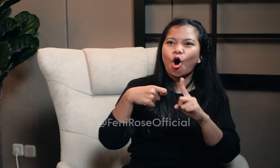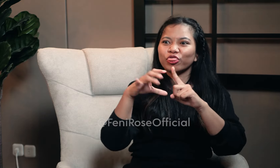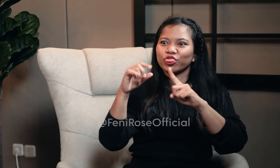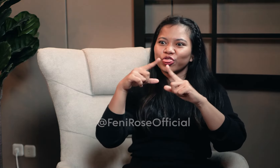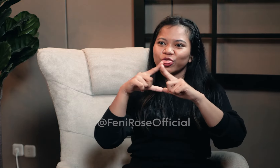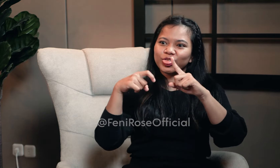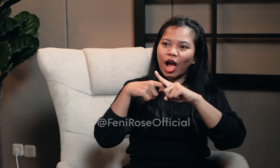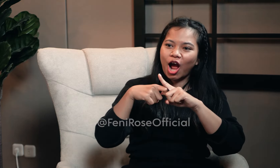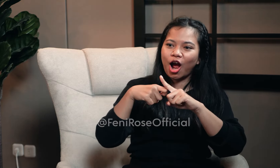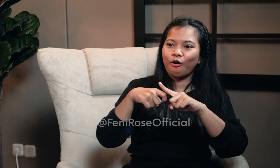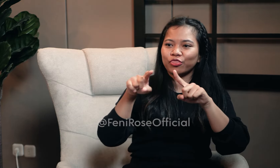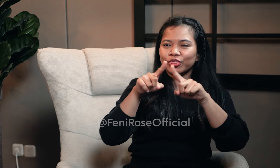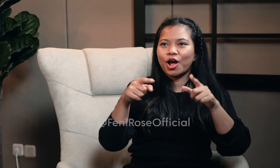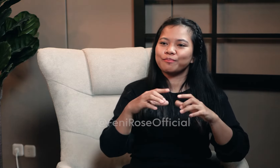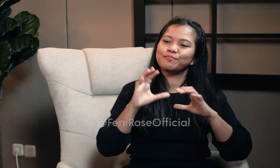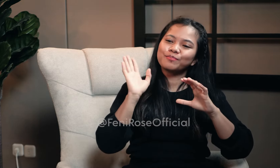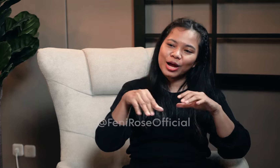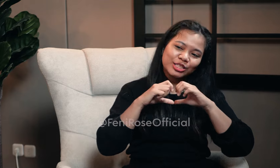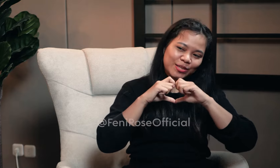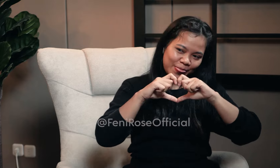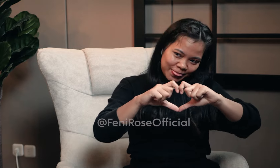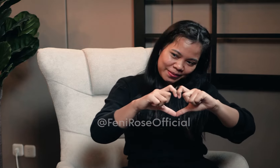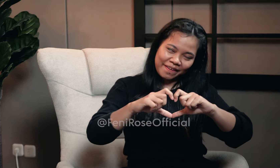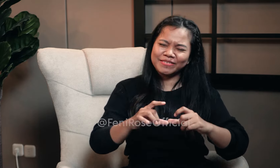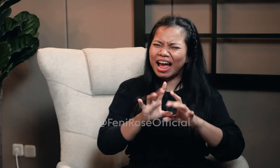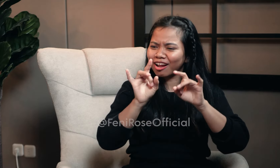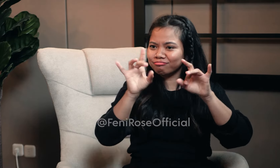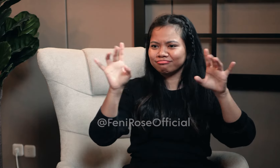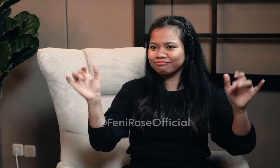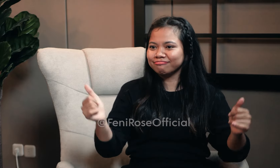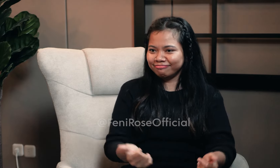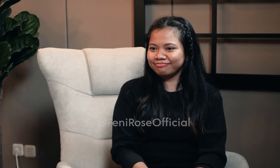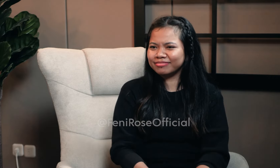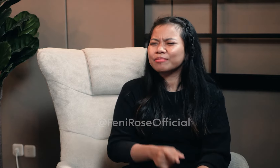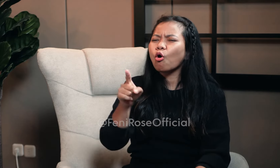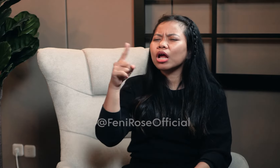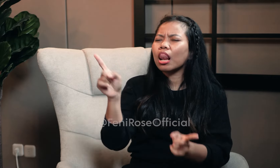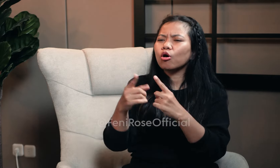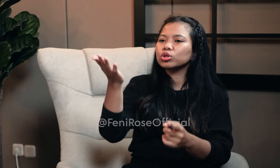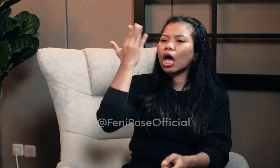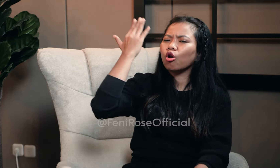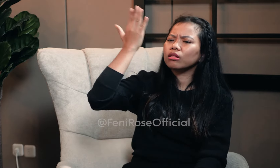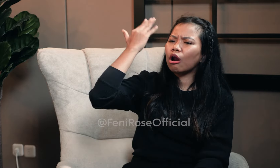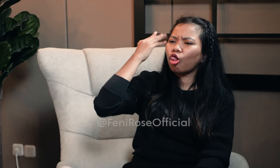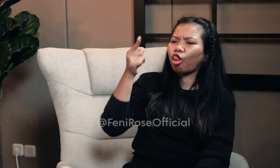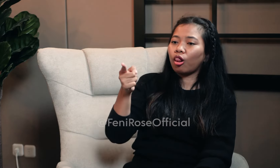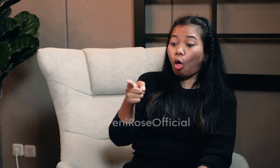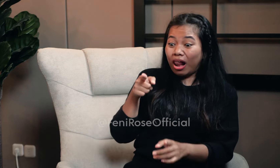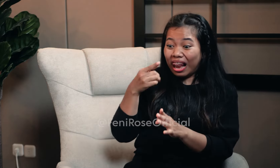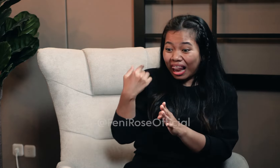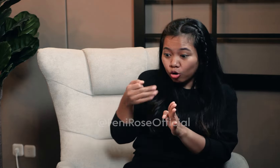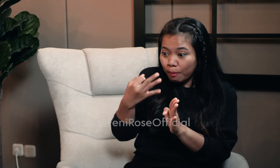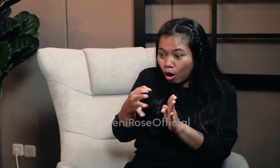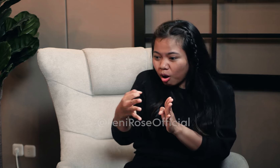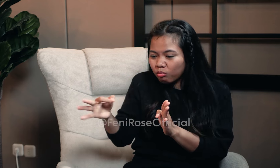apa ya kotak grup band Kotak masih cinta banyak sih Mbak dulu lu gu lagu jadul-jadul Pokoknya